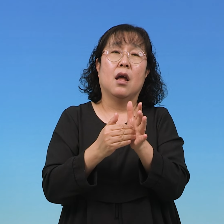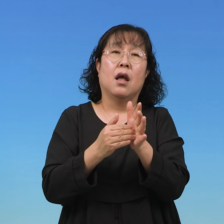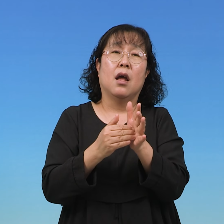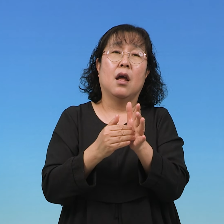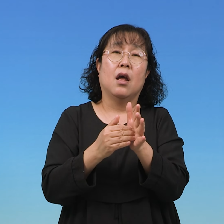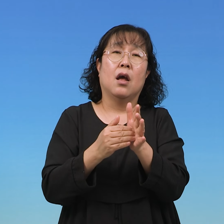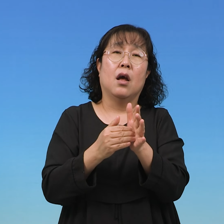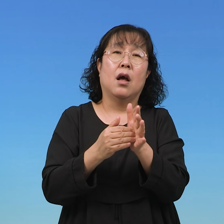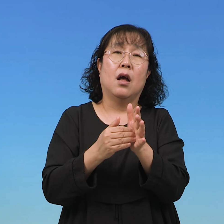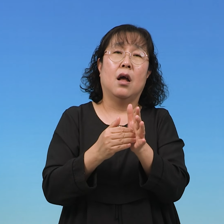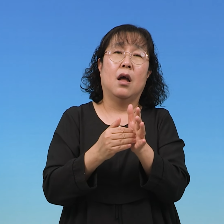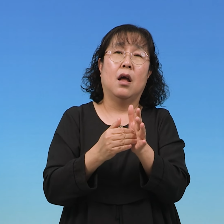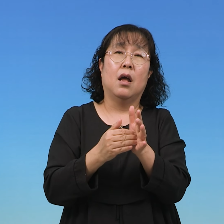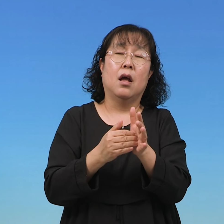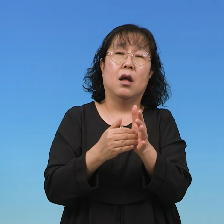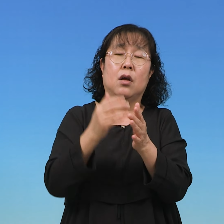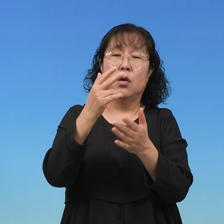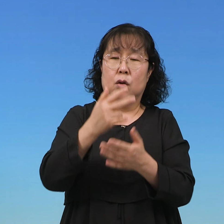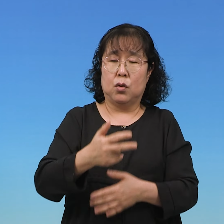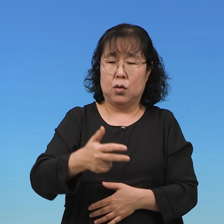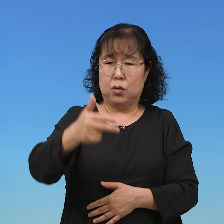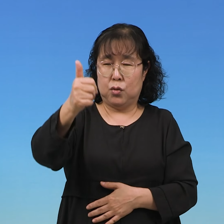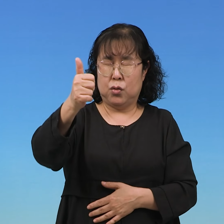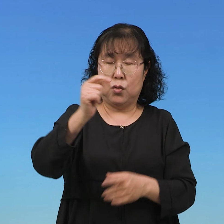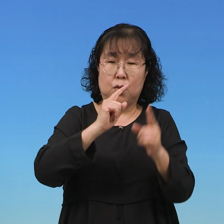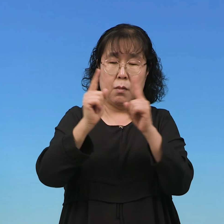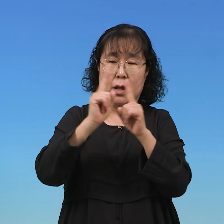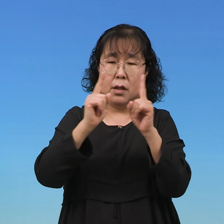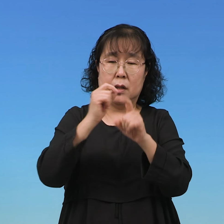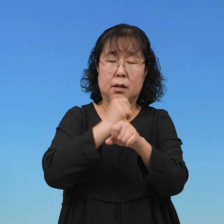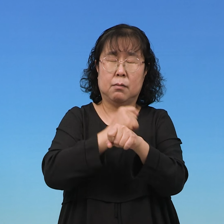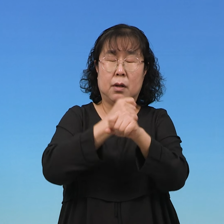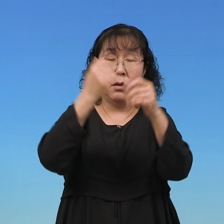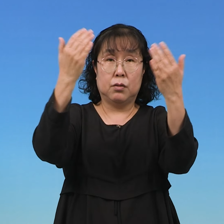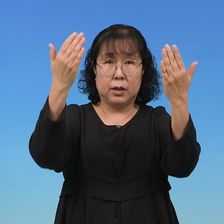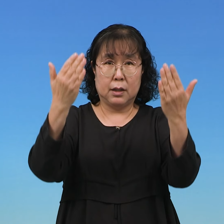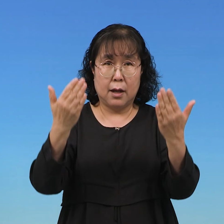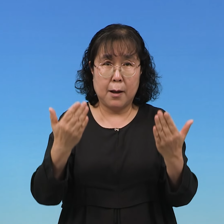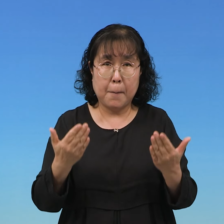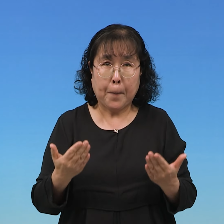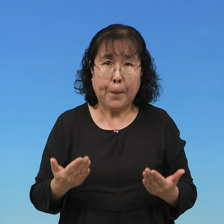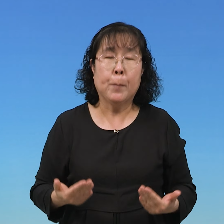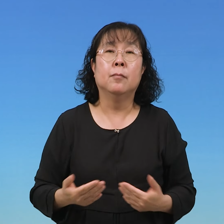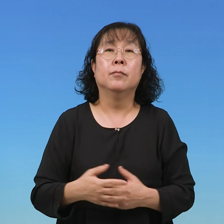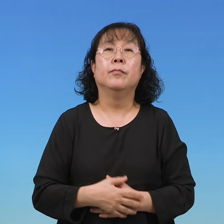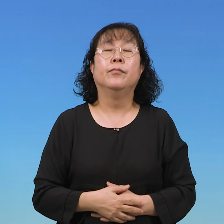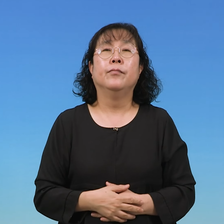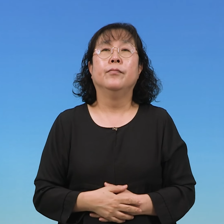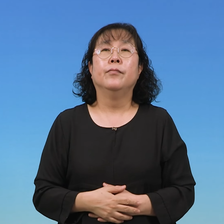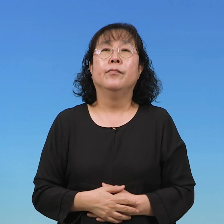붙드셨네, 주 말씀 안에